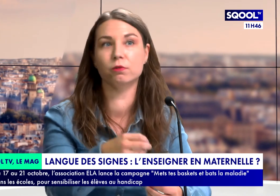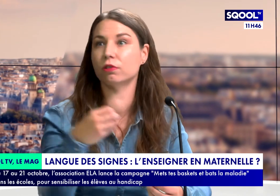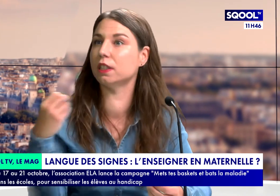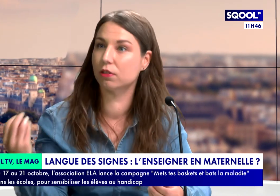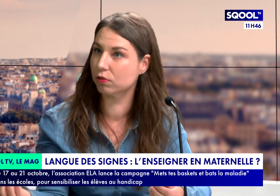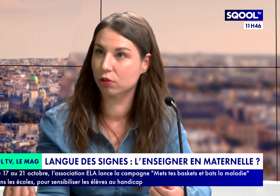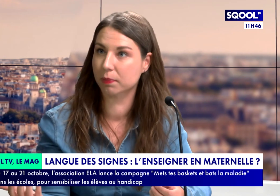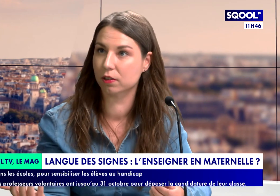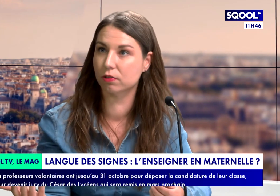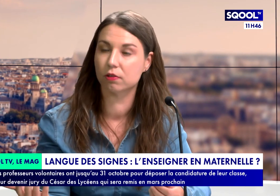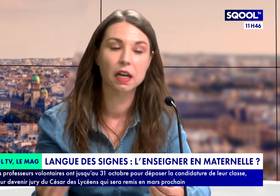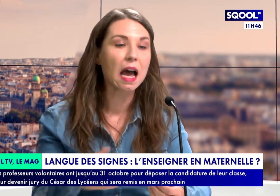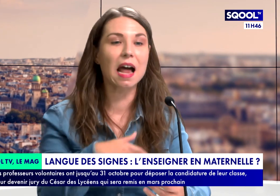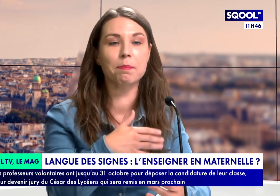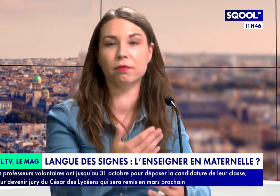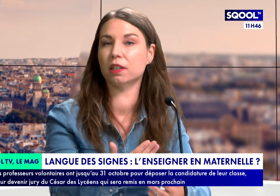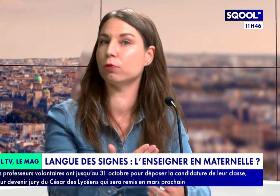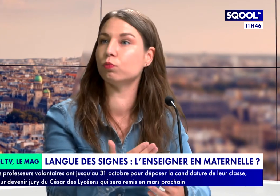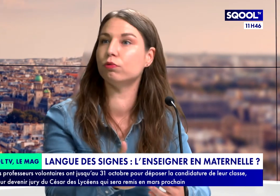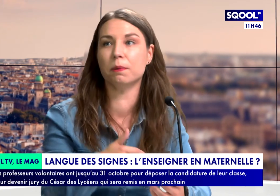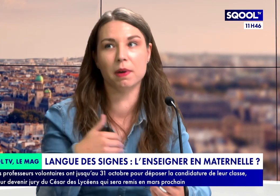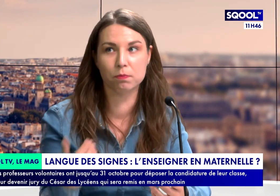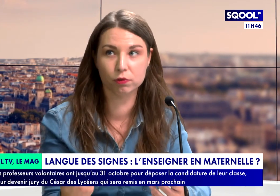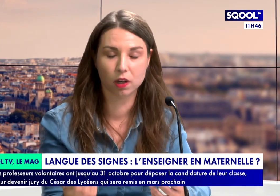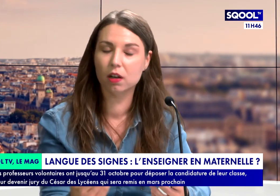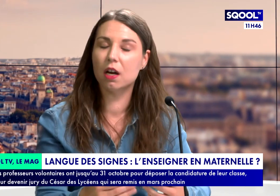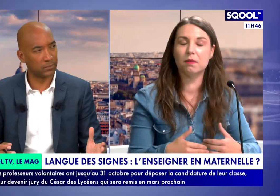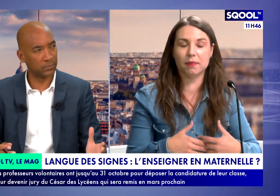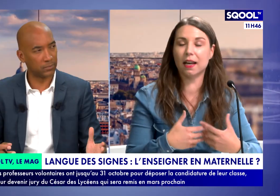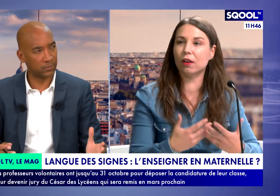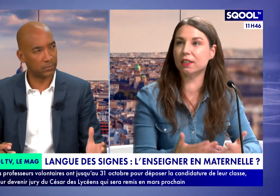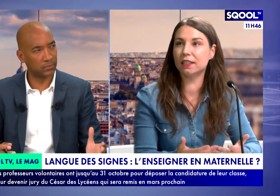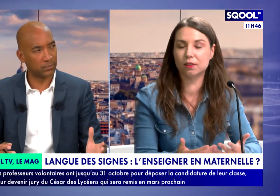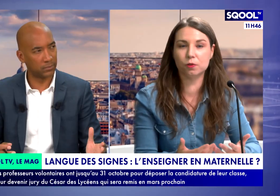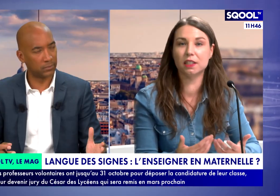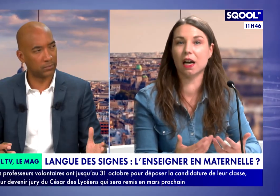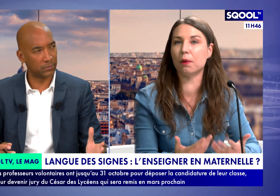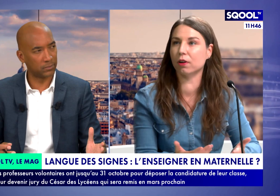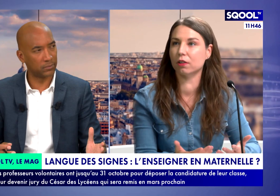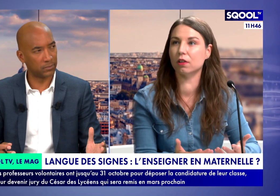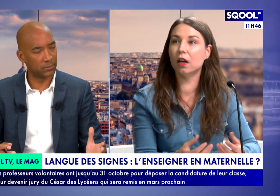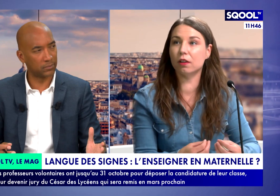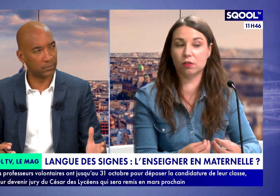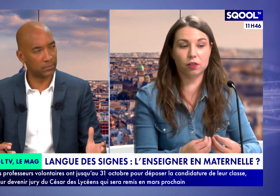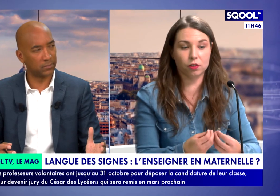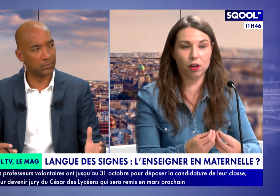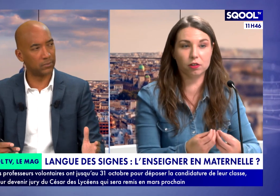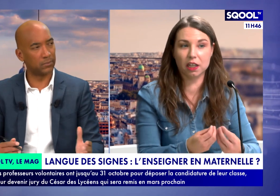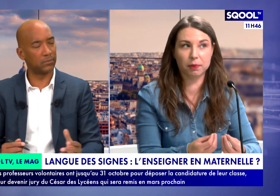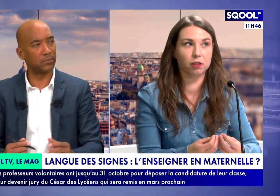surdité qu'une autre personne sourde. Elle n'a pas forcément non plus les mêmes besoins. Mais la langue des signes est aussi importante que chaque personne